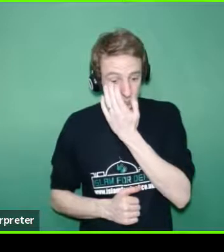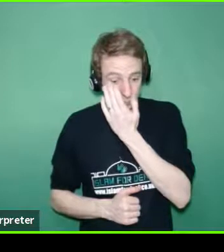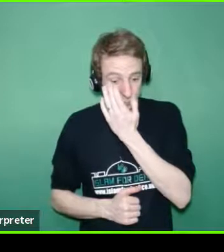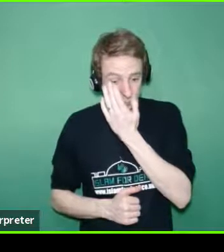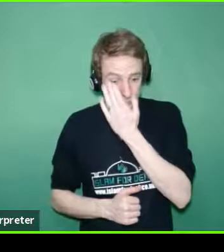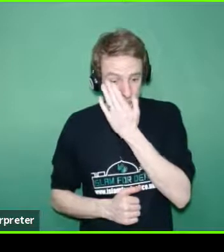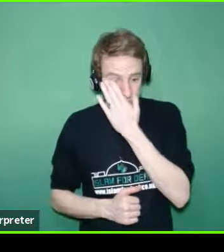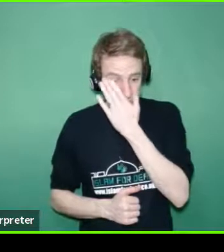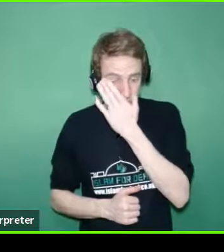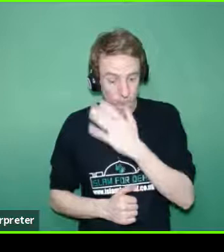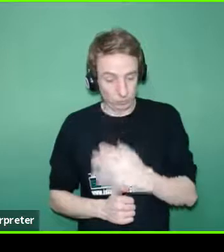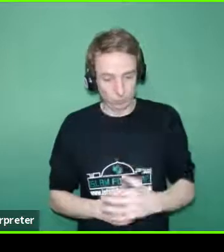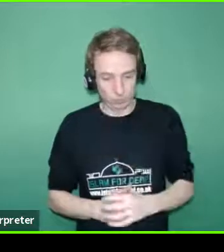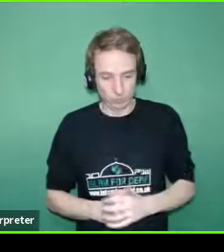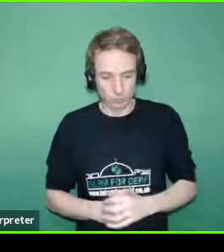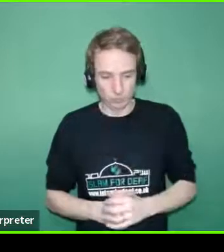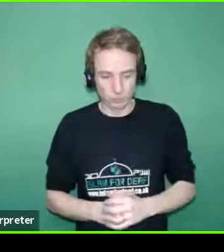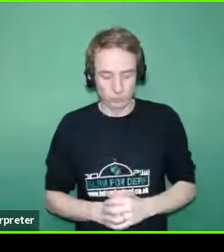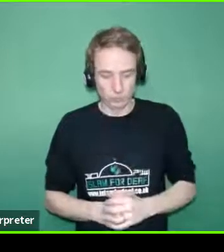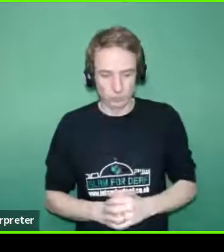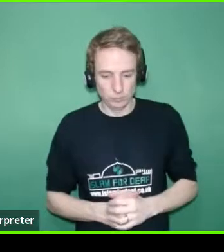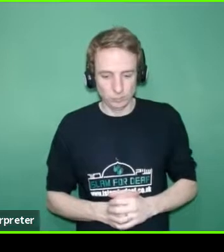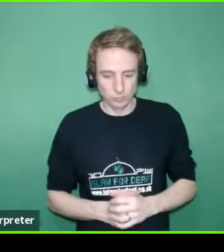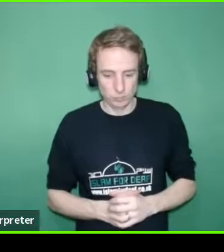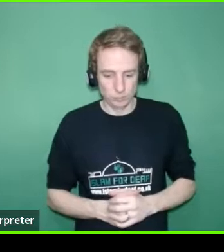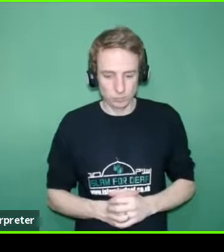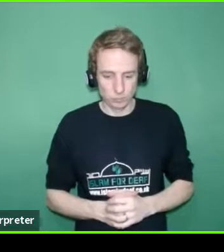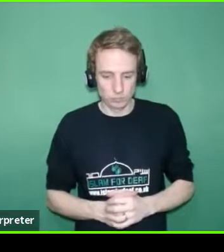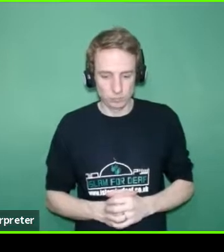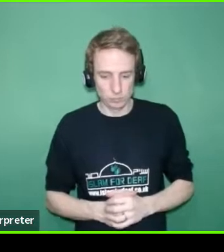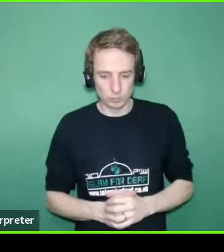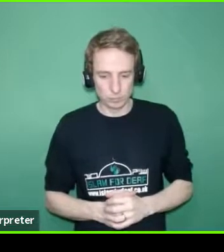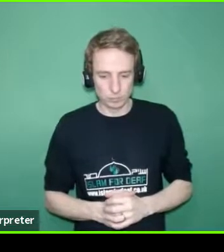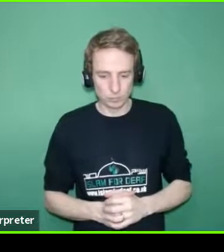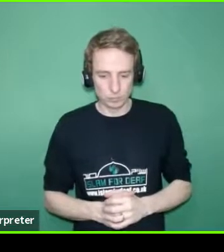وقد جاء عن عائشة رضي الله عنها